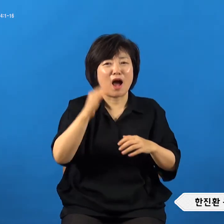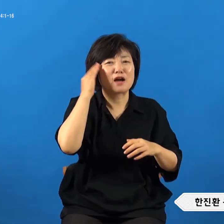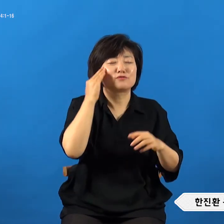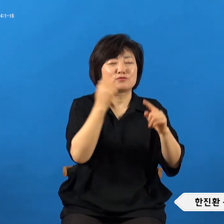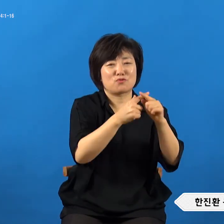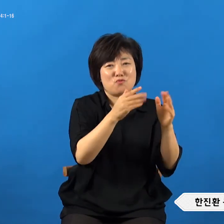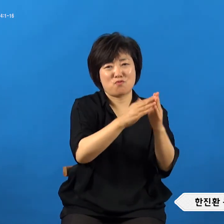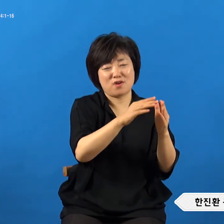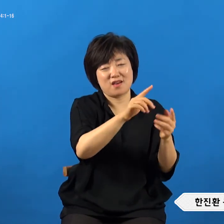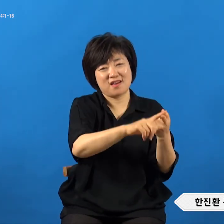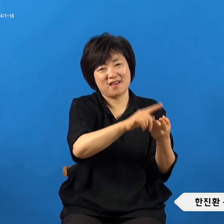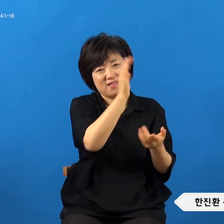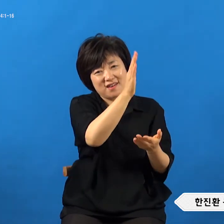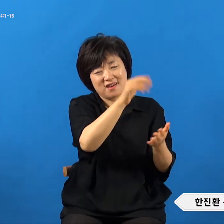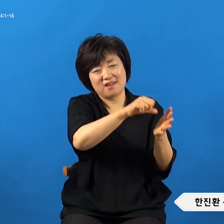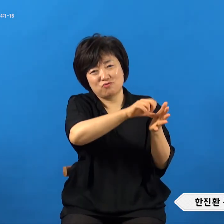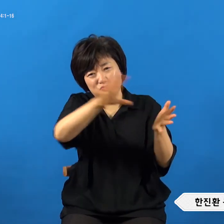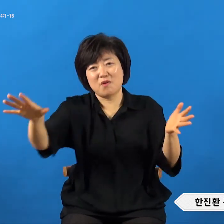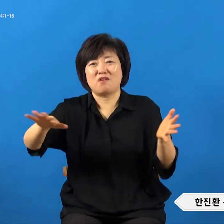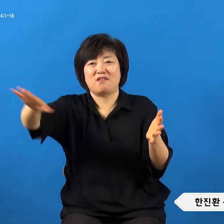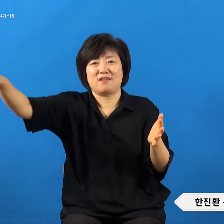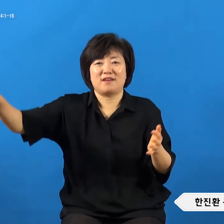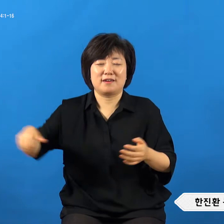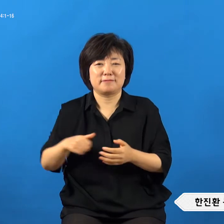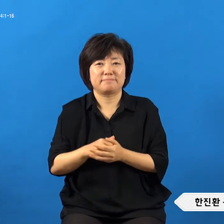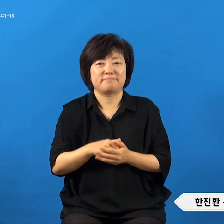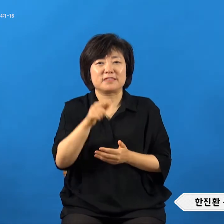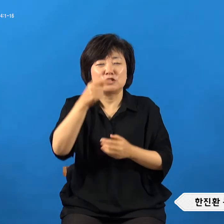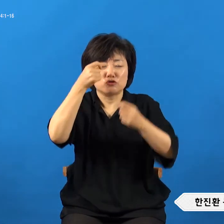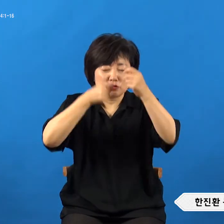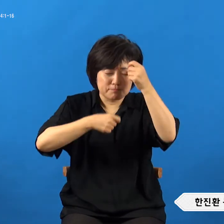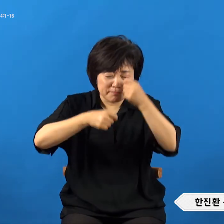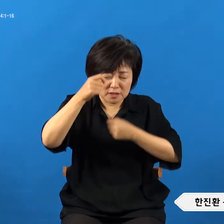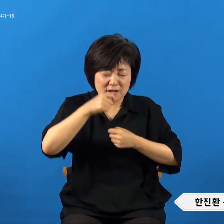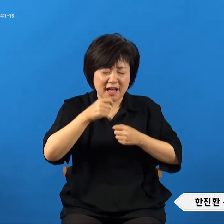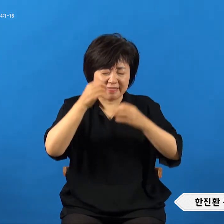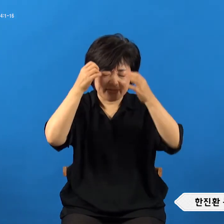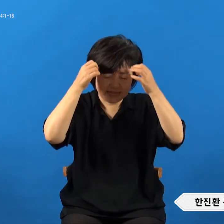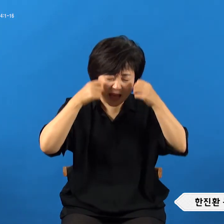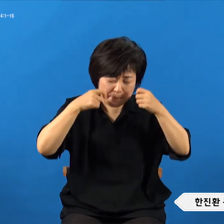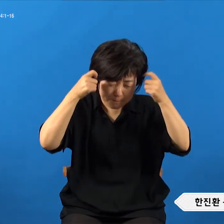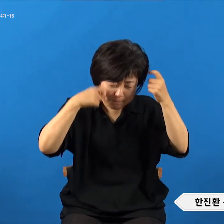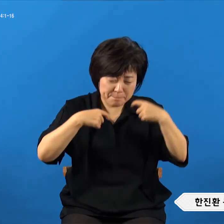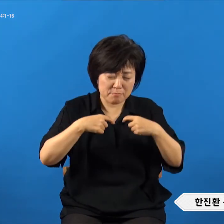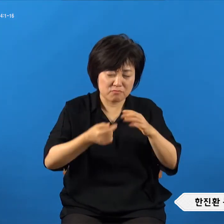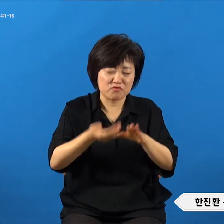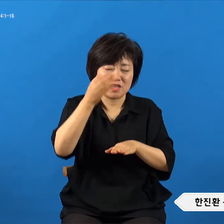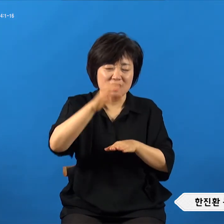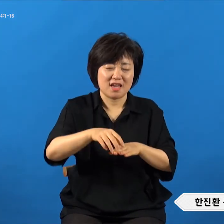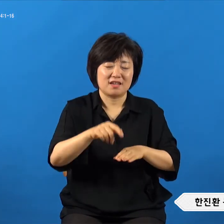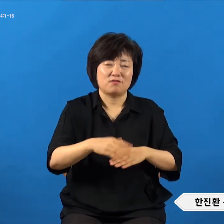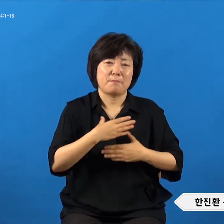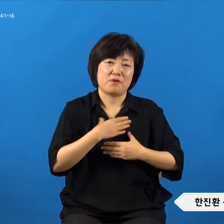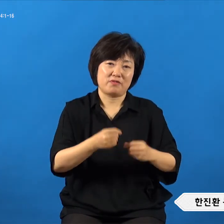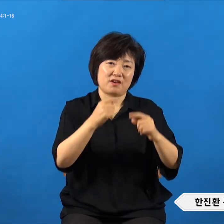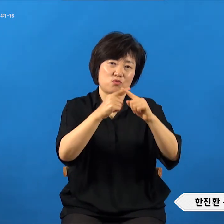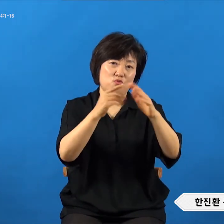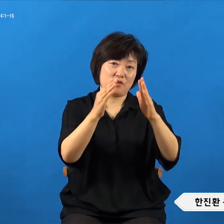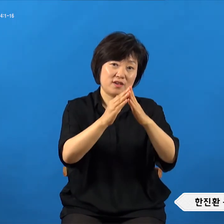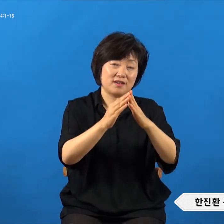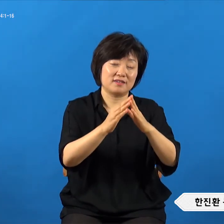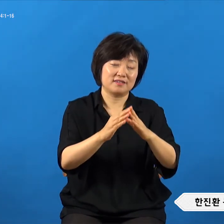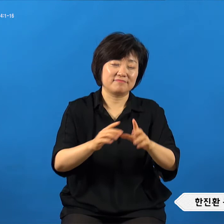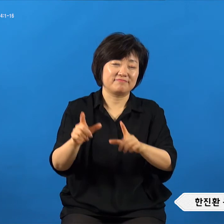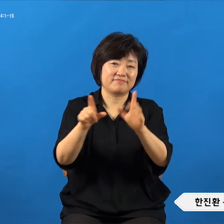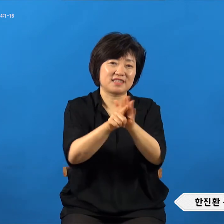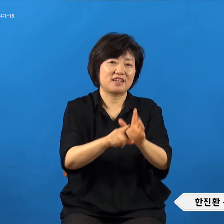그 눈물과 땀 위에 오늘 우리들이 이렇게 편안하게 예배도 드리고 그렇게 하고 있습니다.